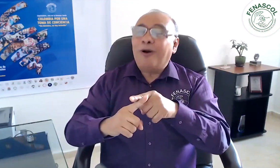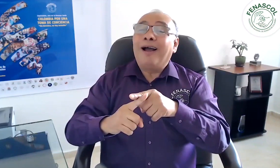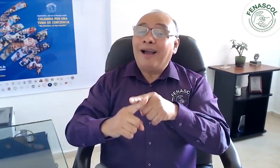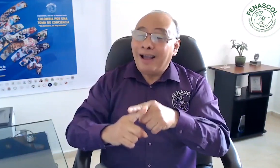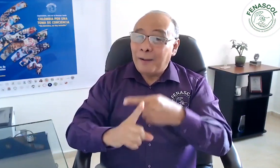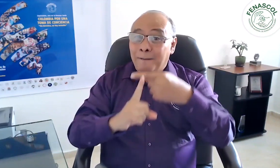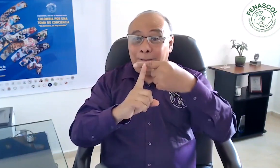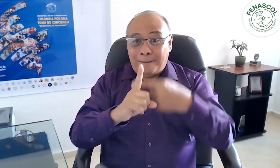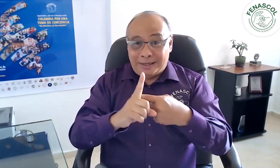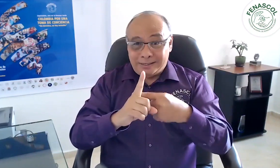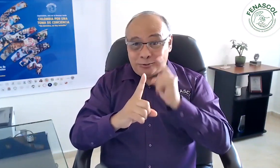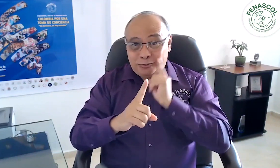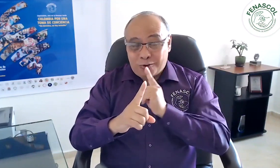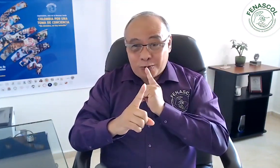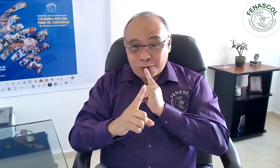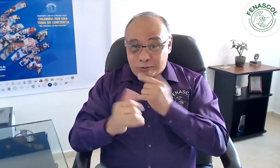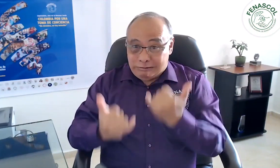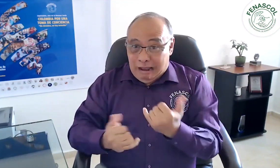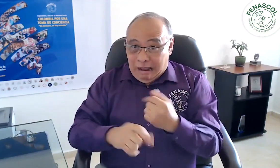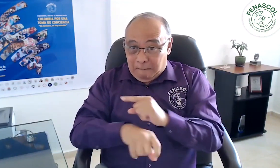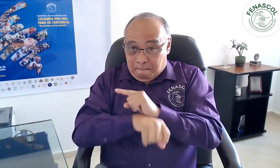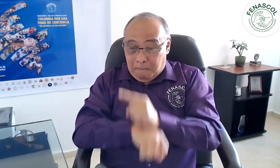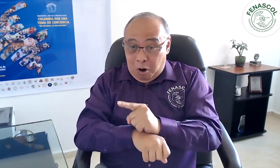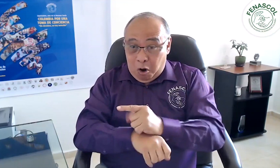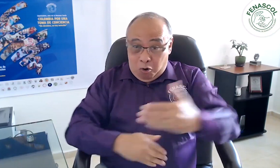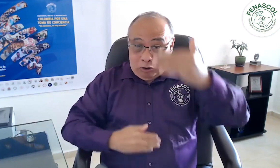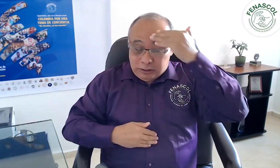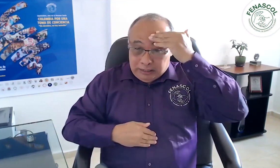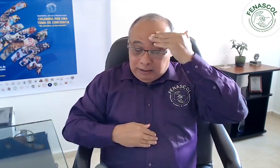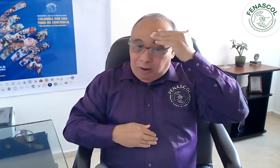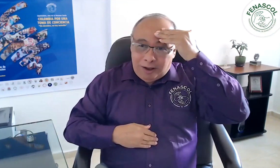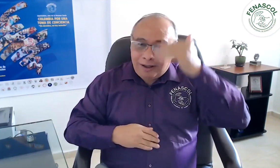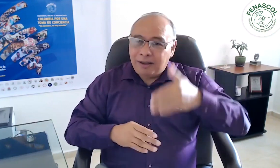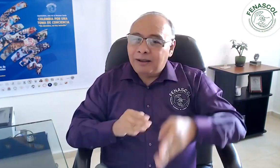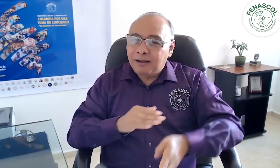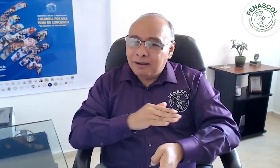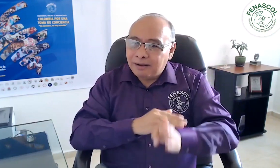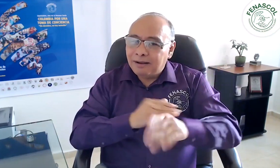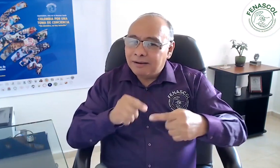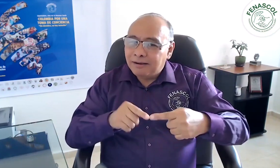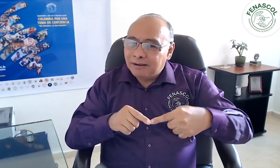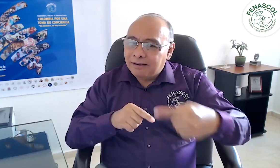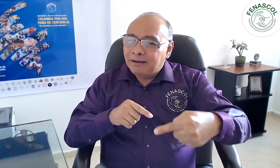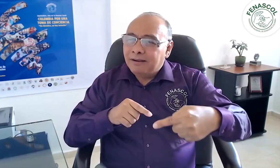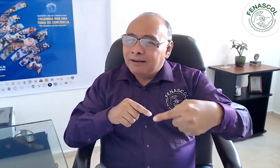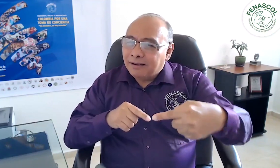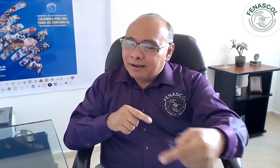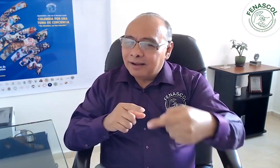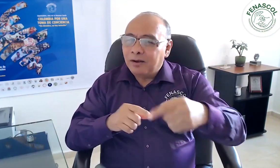Y más en este mes del sordo. Sabemos que este llamado a la toma de conciencia no se va a realizar por este mes, lo vamos a seguir